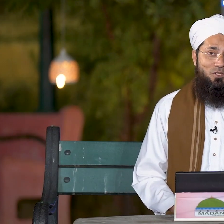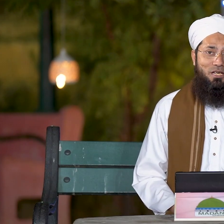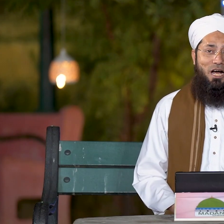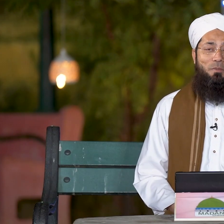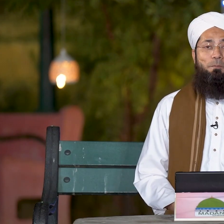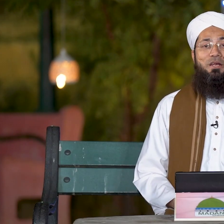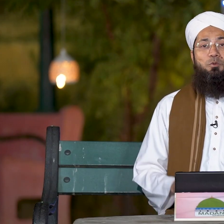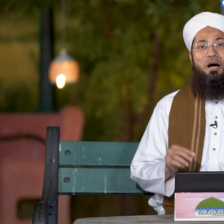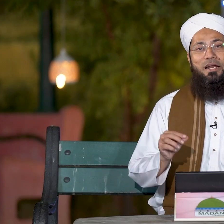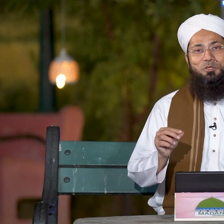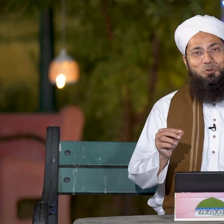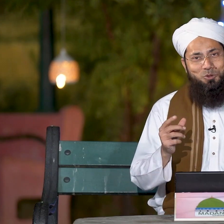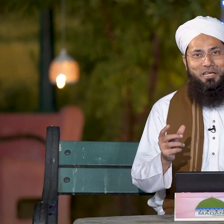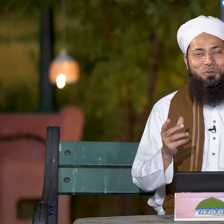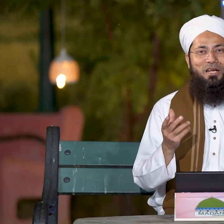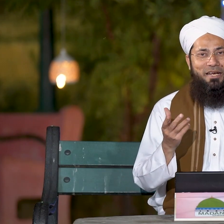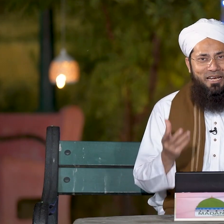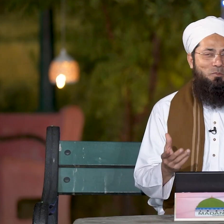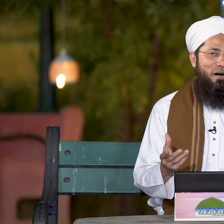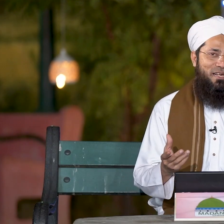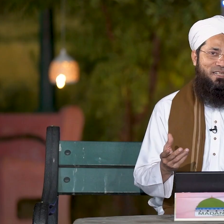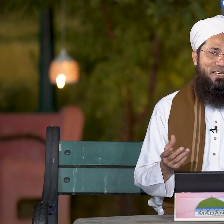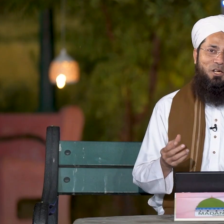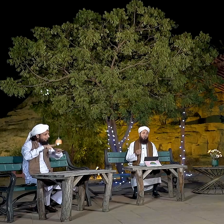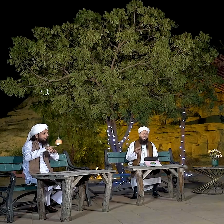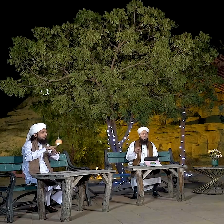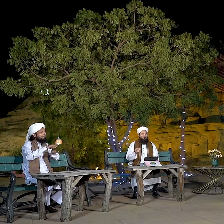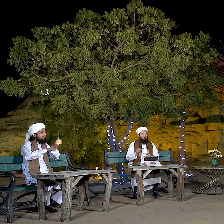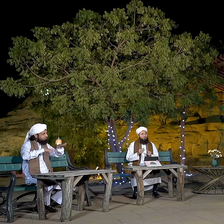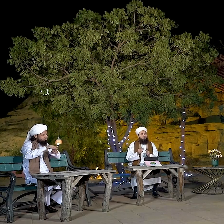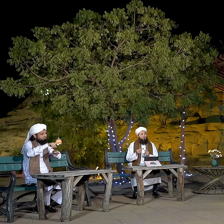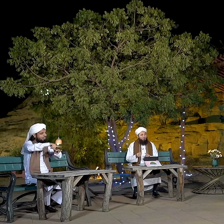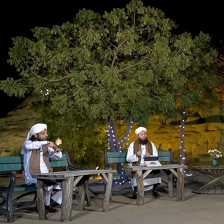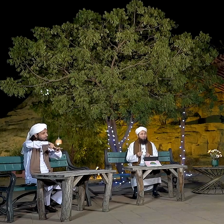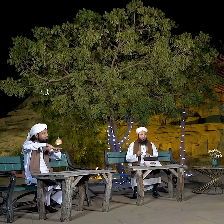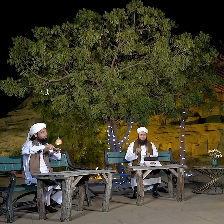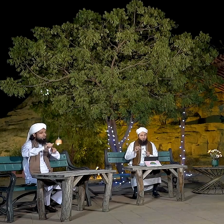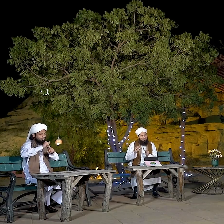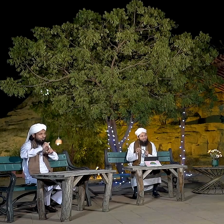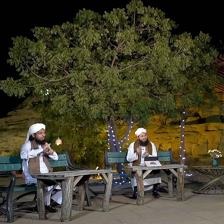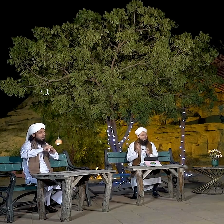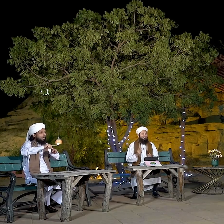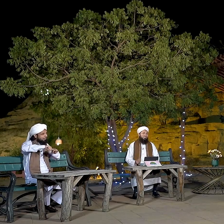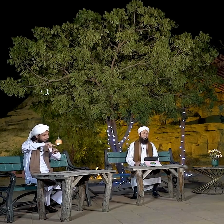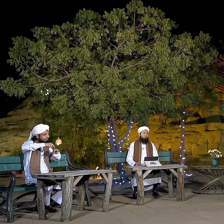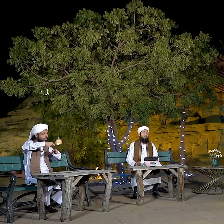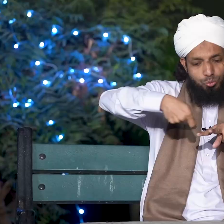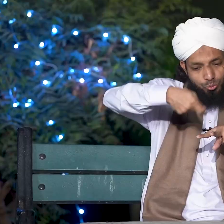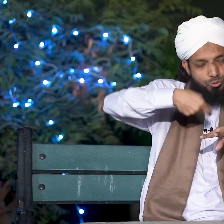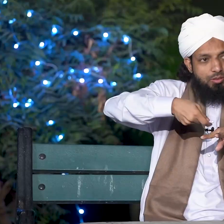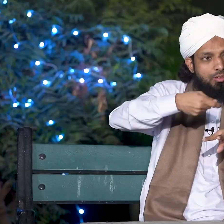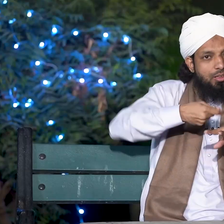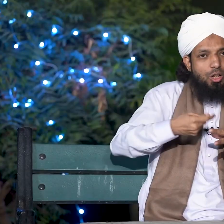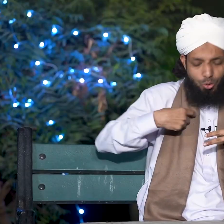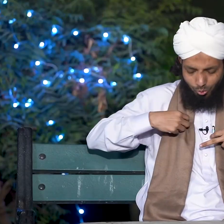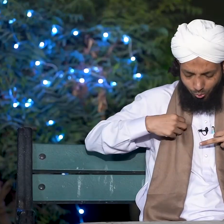علیہ الصلوۃ والسلام اپنے مبارک جوتے جو نالین مبارک تھے اگر ان کو ضرورت ہوتی تو خود سی لیا کرتے تھے،